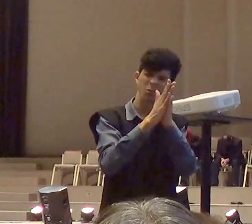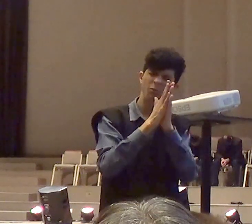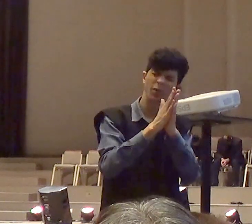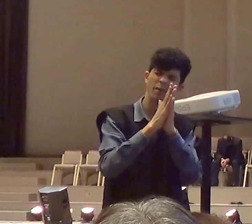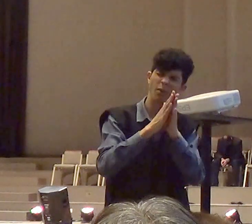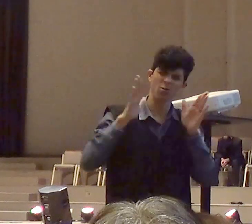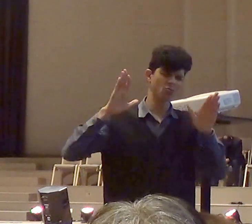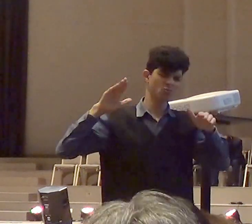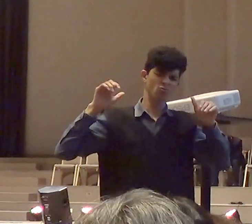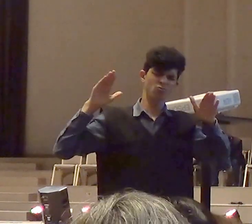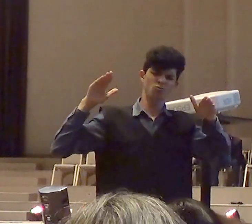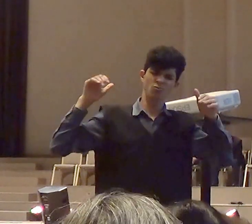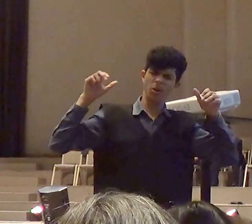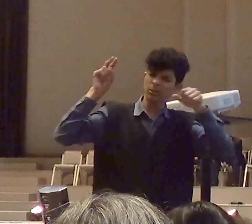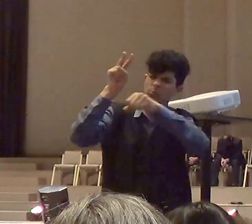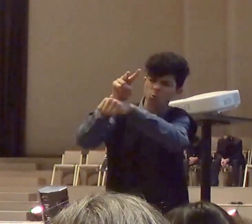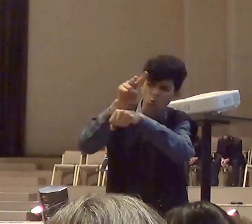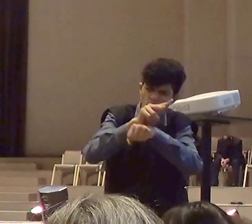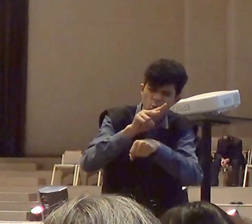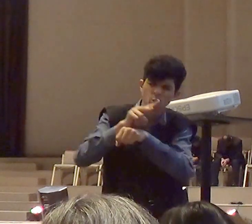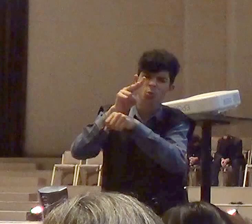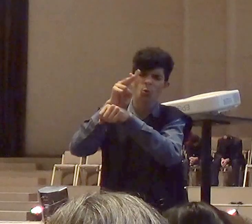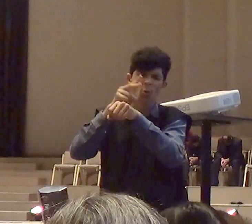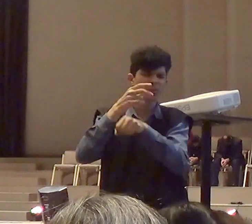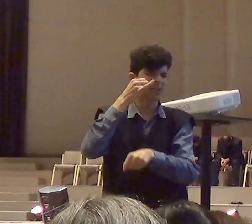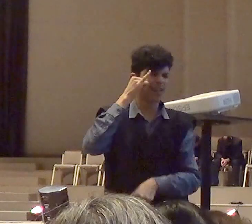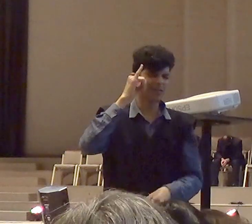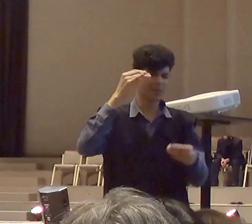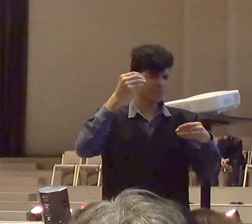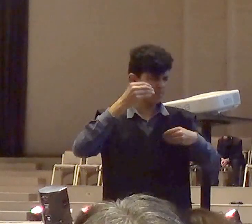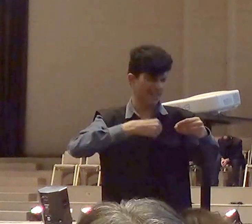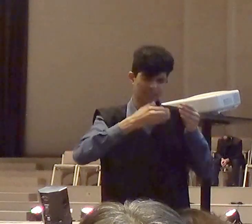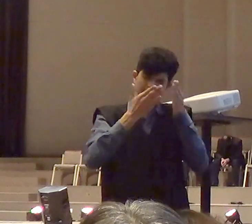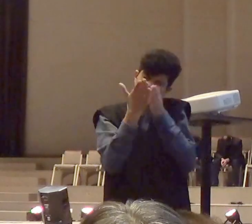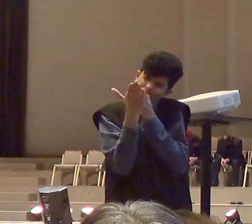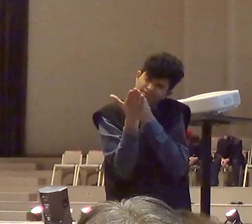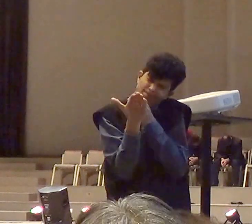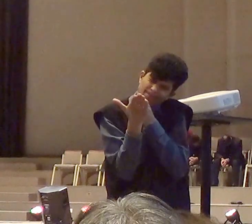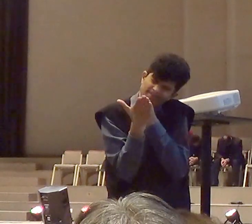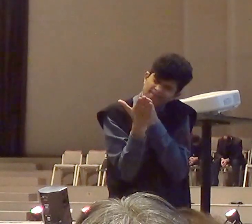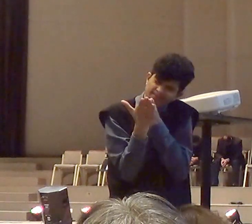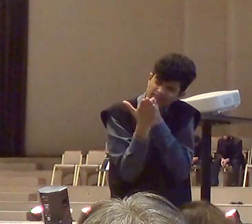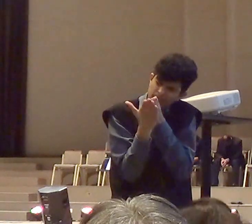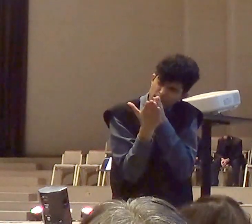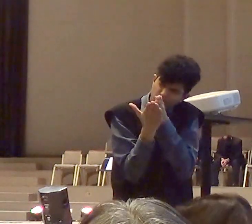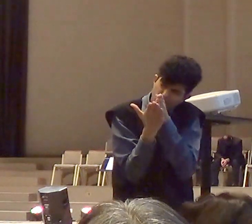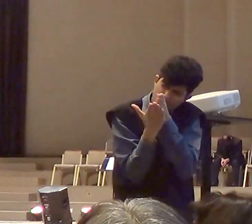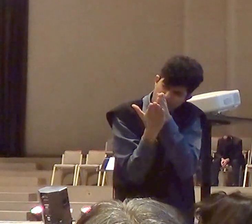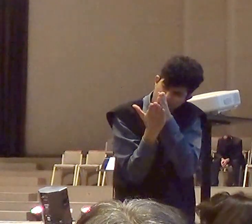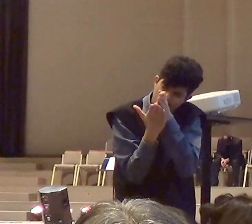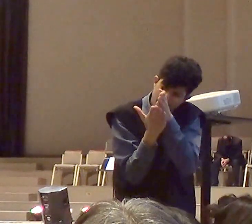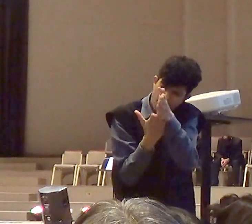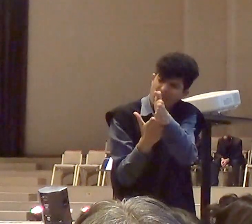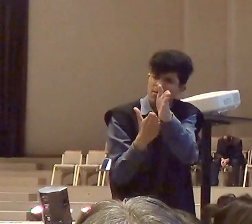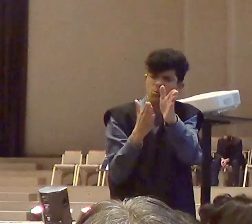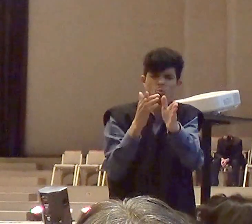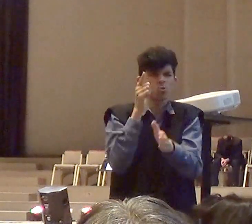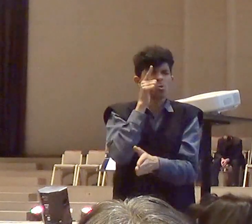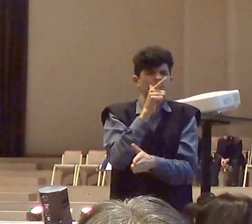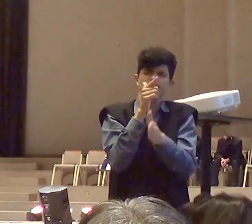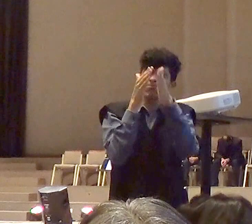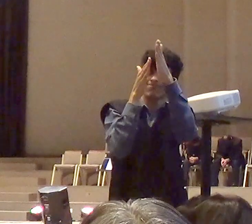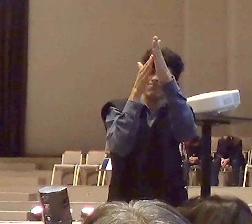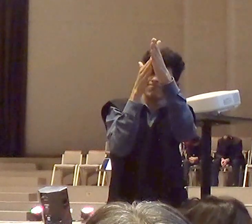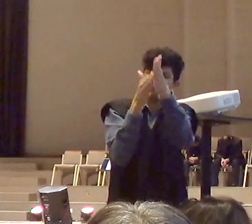os teus anjos agora segura Senhor e não deixa eles pegarem mais coloca os teus anjos agora segura pai para que eles não